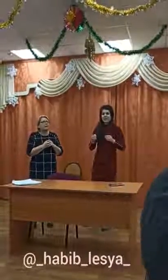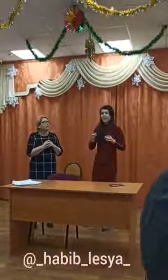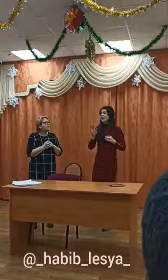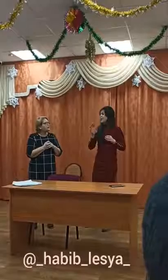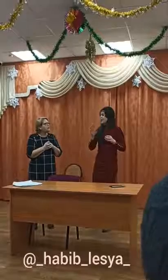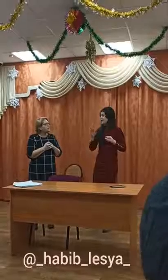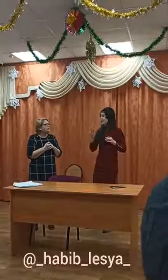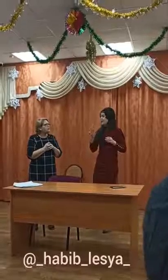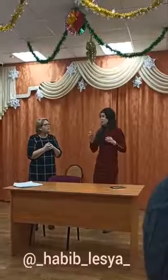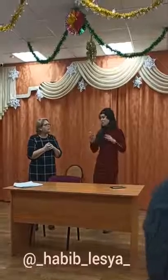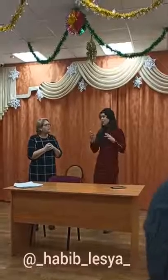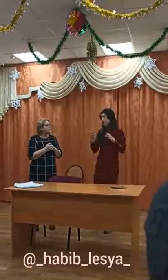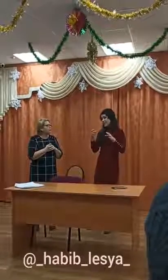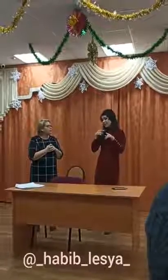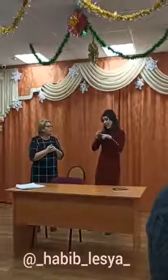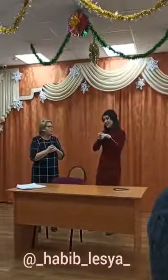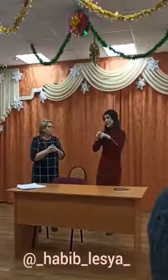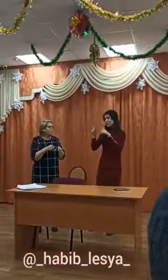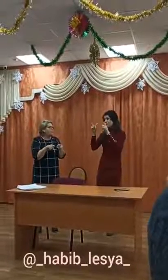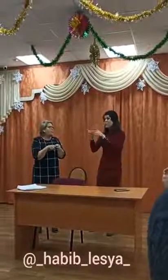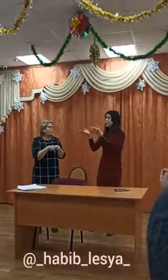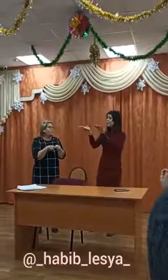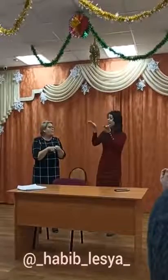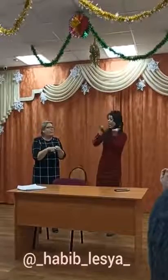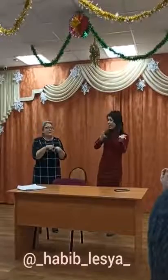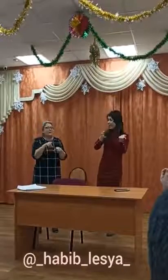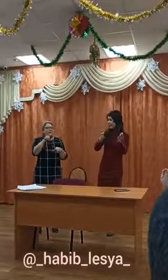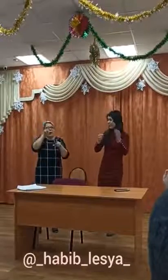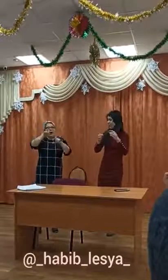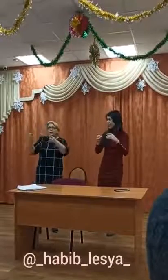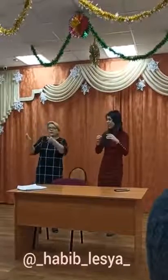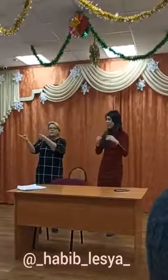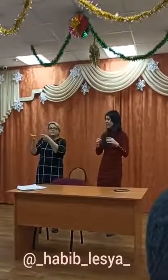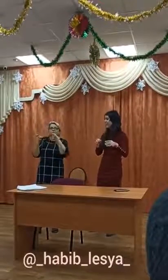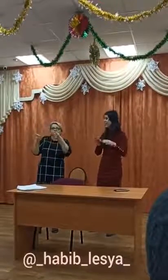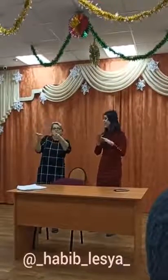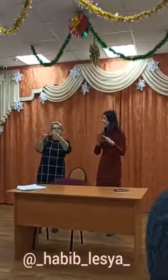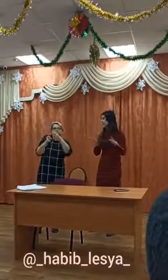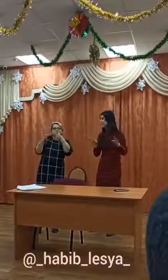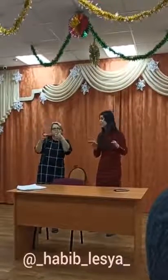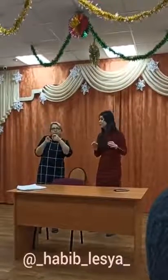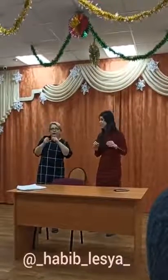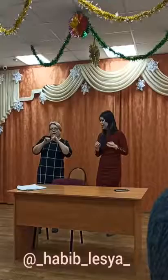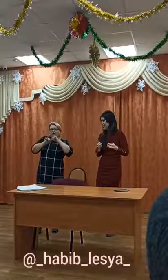Как риэлтор? Нет. Также людей привлекаем. Развиваем клиентскую